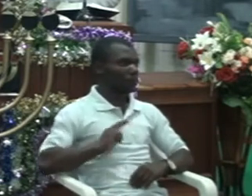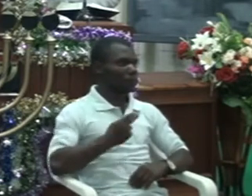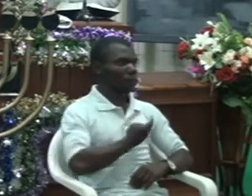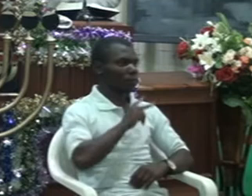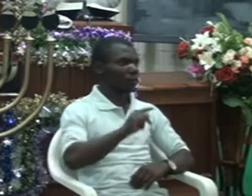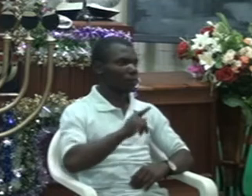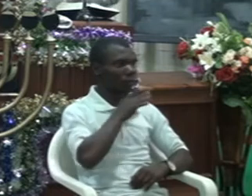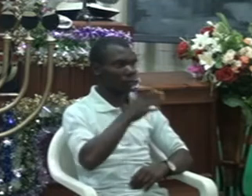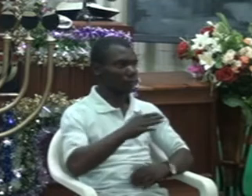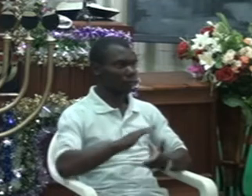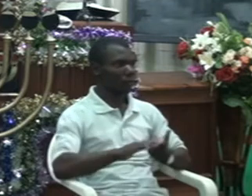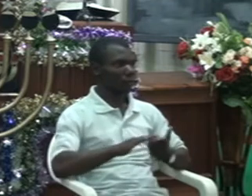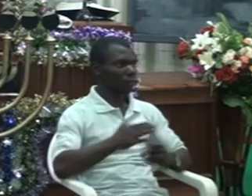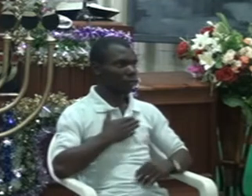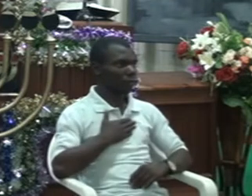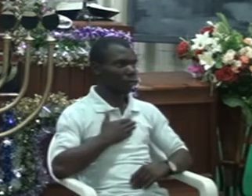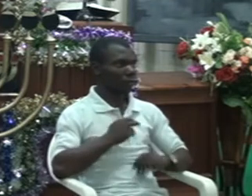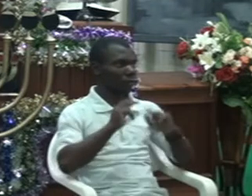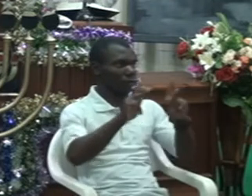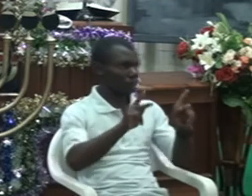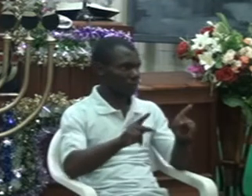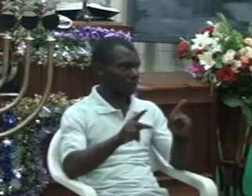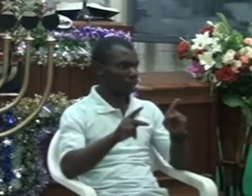excusez-moi. Vous allez m'excuser. Watu ambao